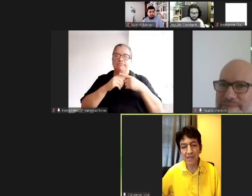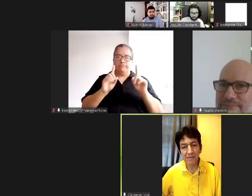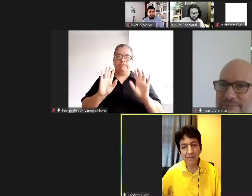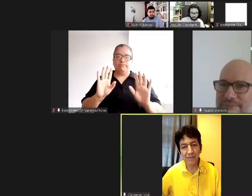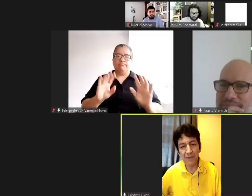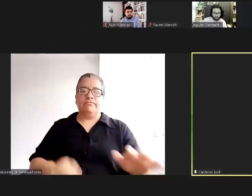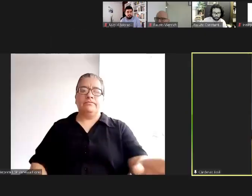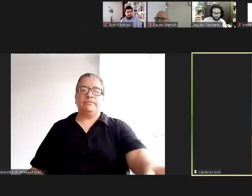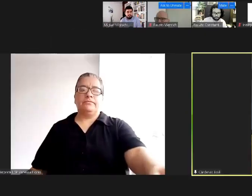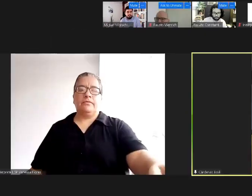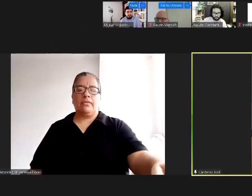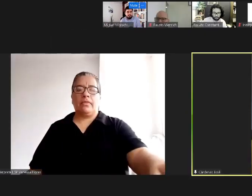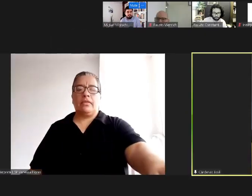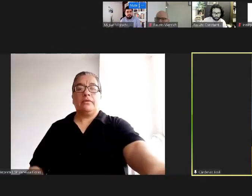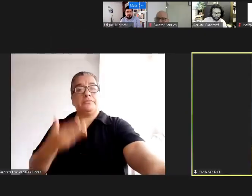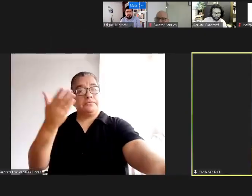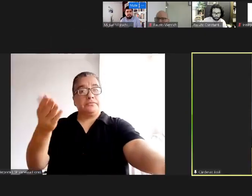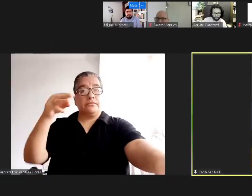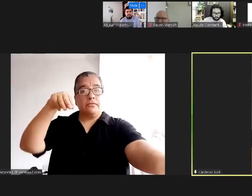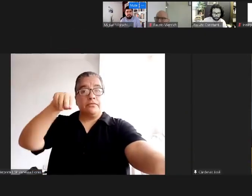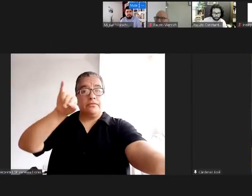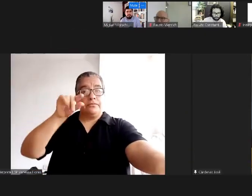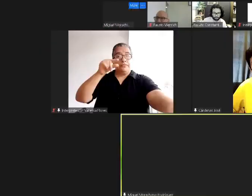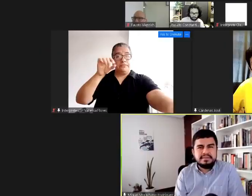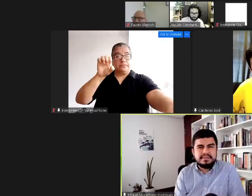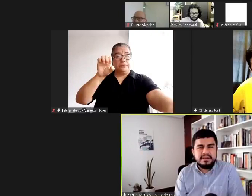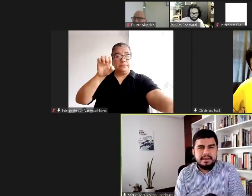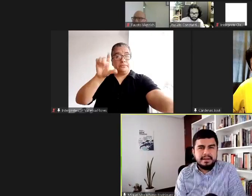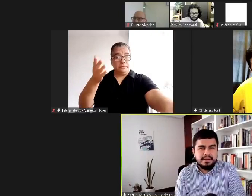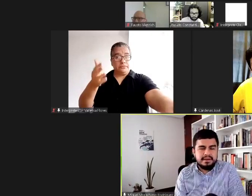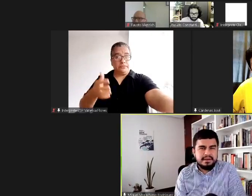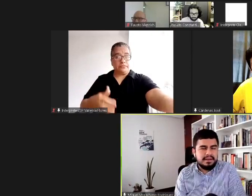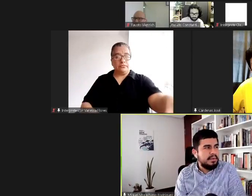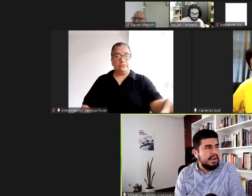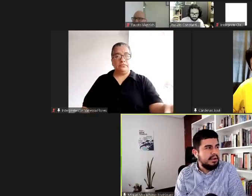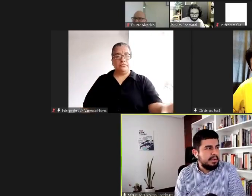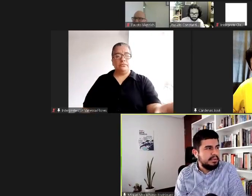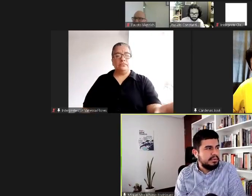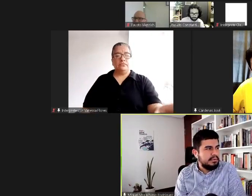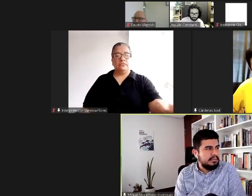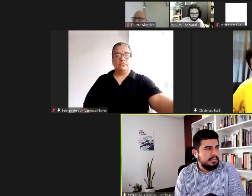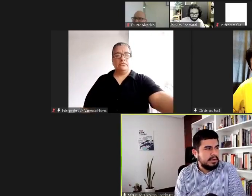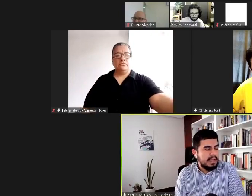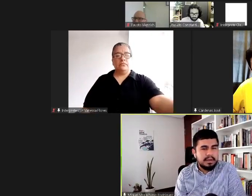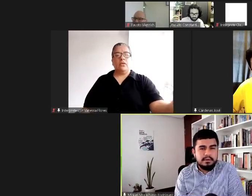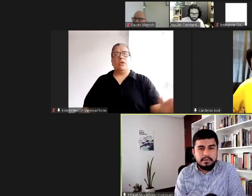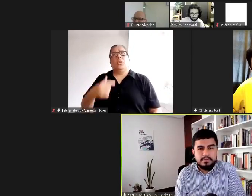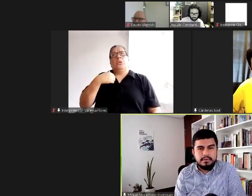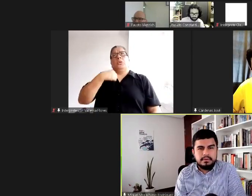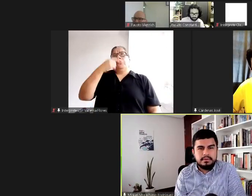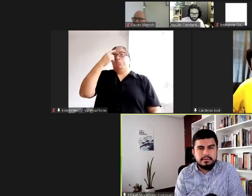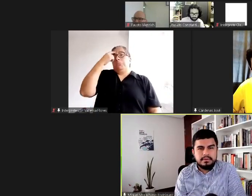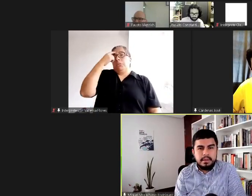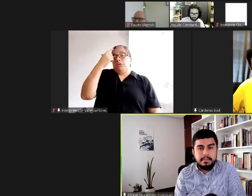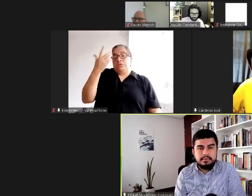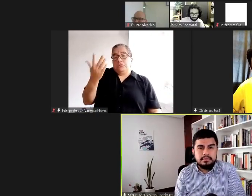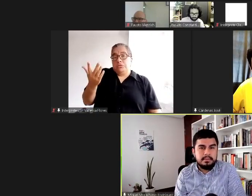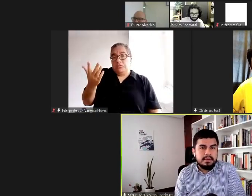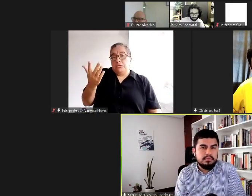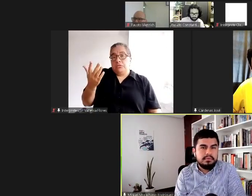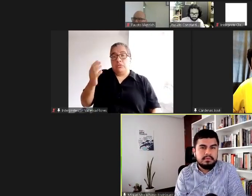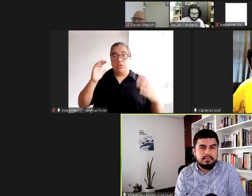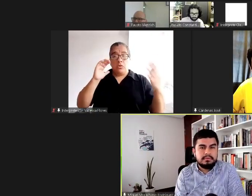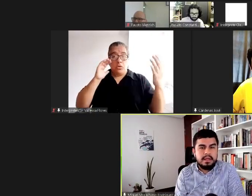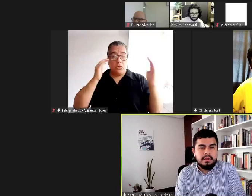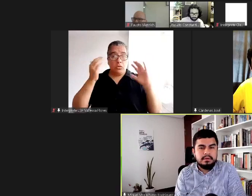Miguel. Sí, yo quería decir que no me parece tan inadecuada la comparación, porque en el fondo también es un tema